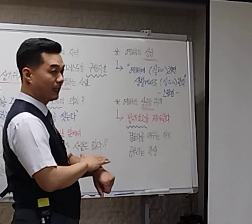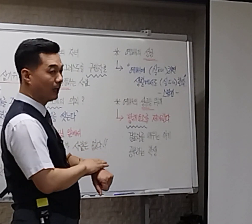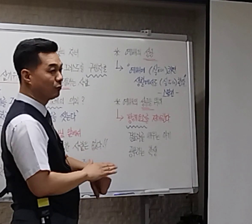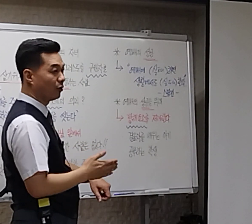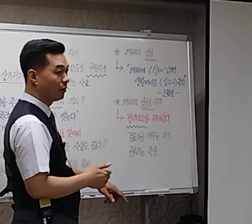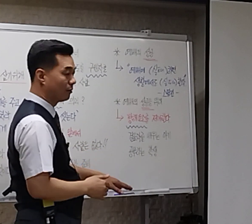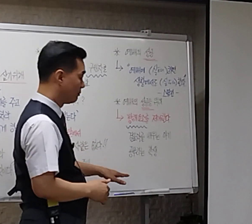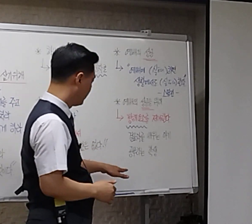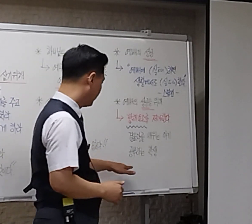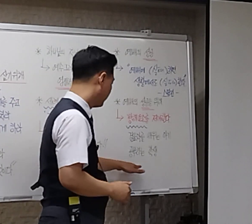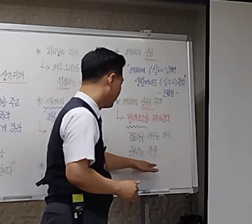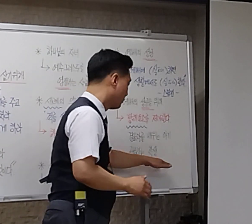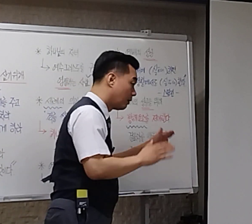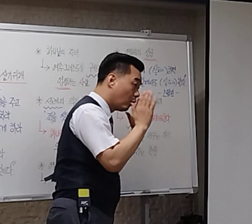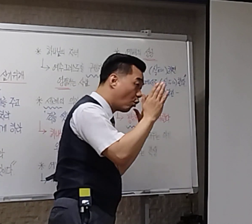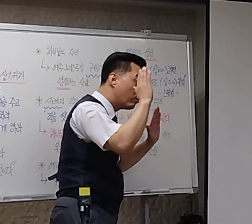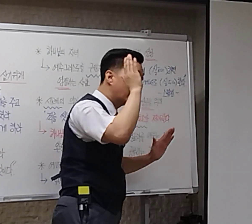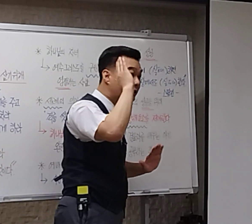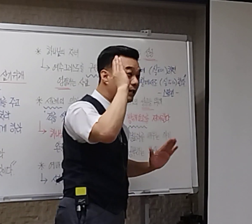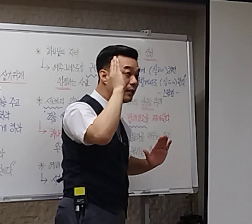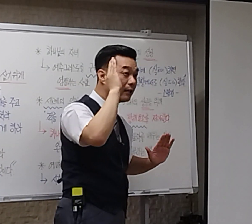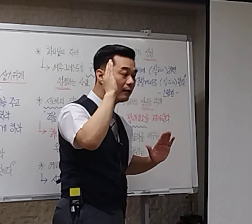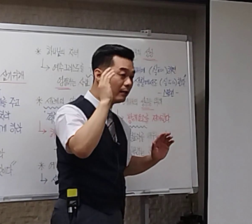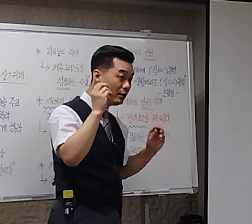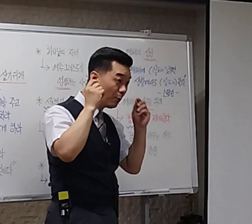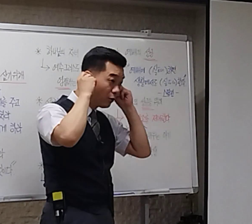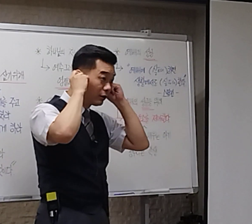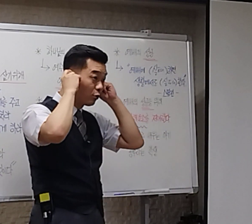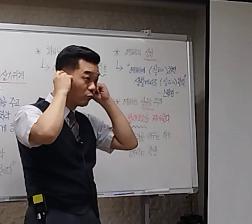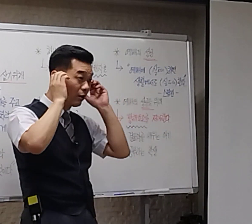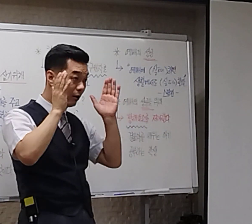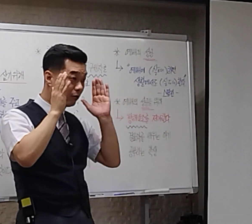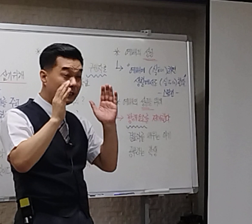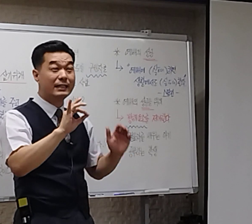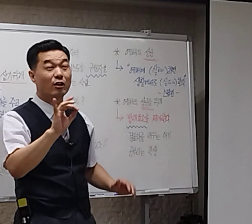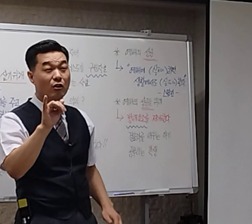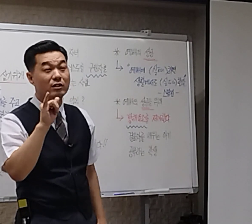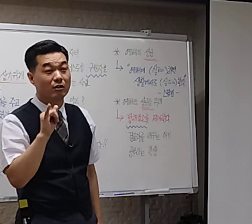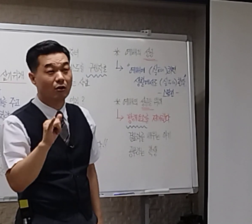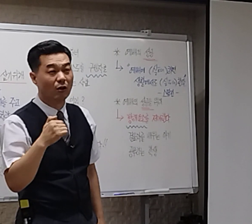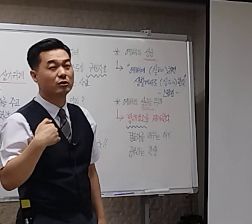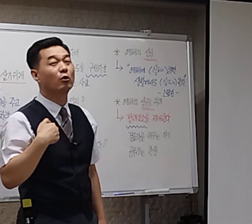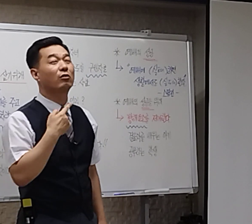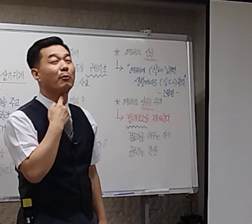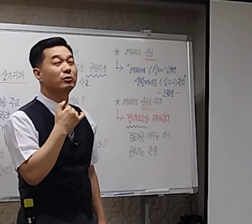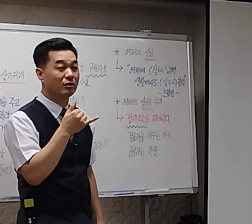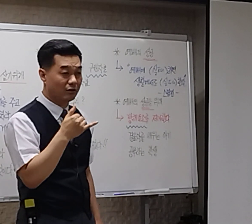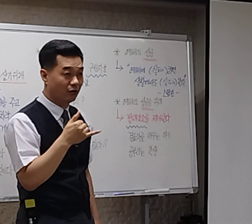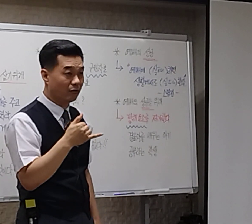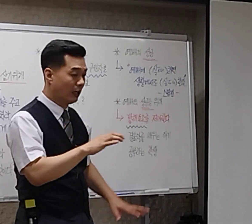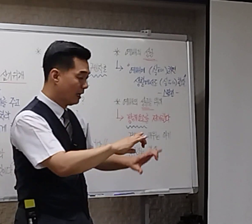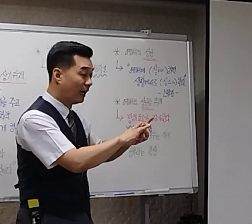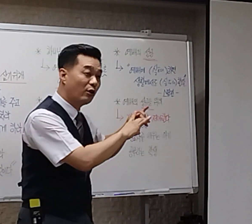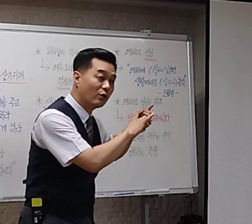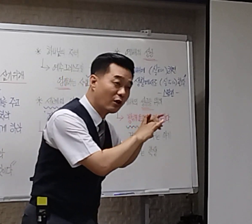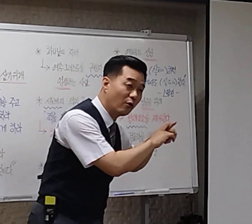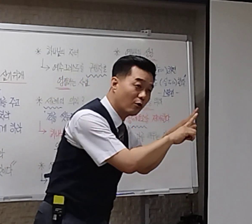잘하면 돼. 공부한 학생이 이어폰을 끼고 공부를 해요. 있어요. 저도 그래 본 적 있어요. 라디오를